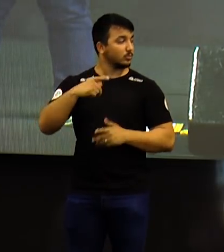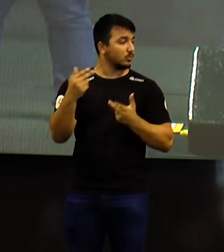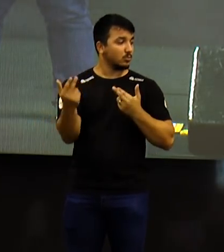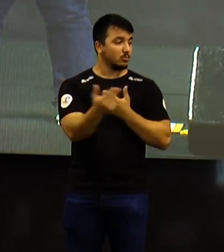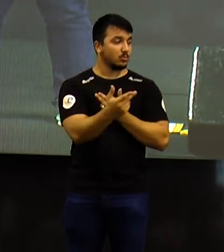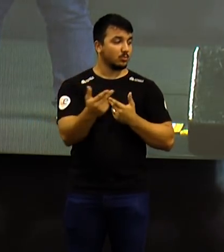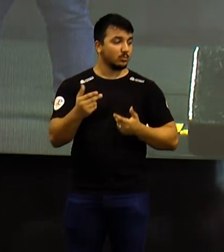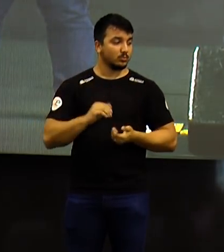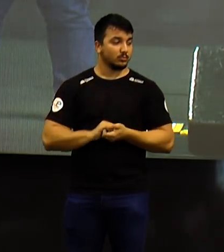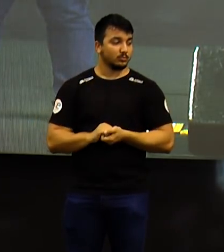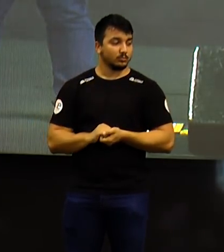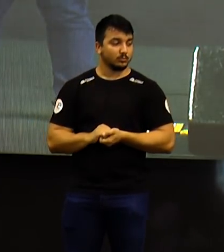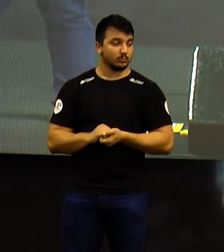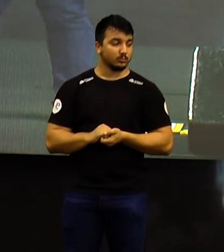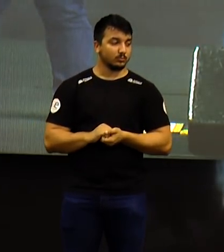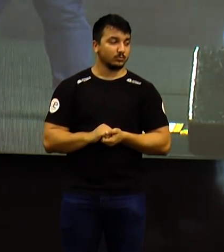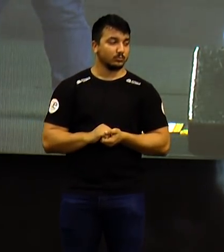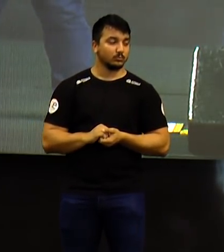Então valorizem essa